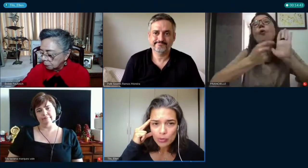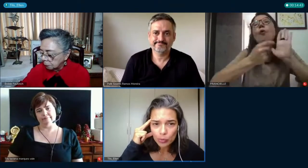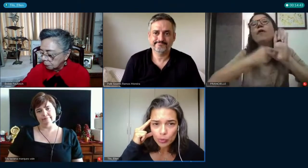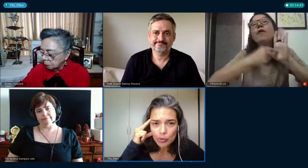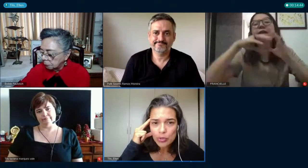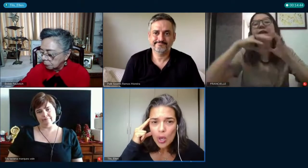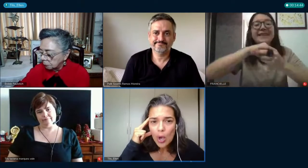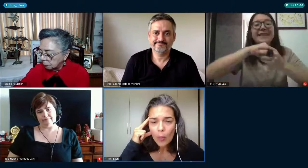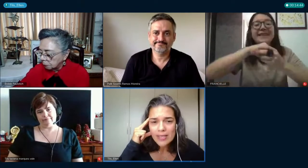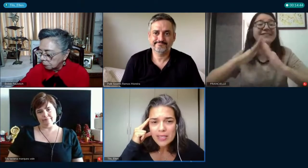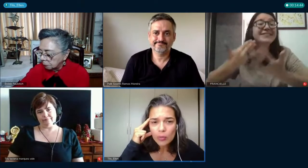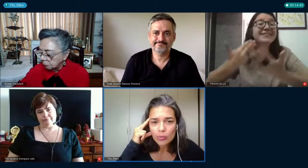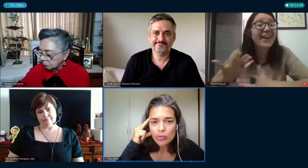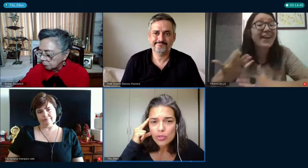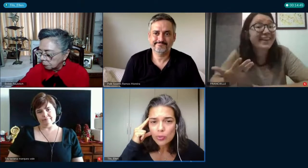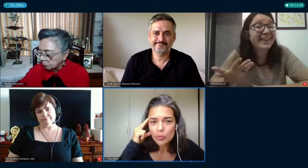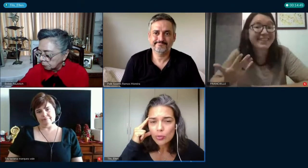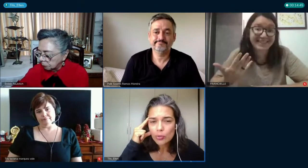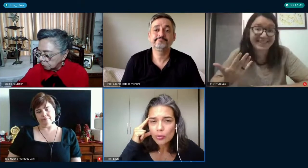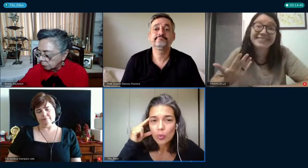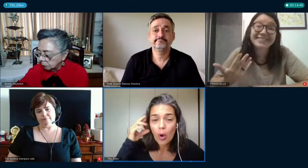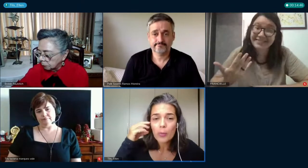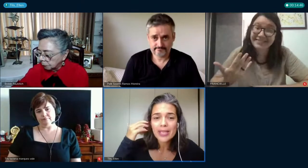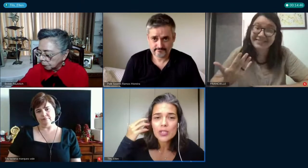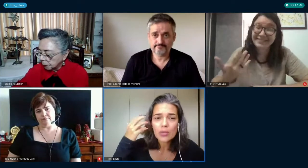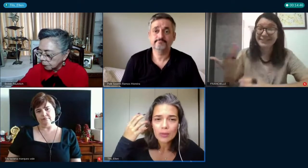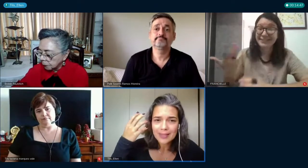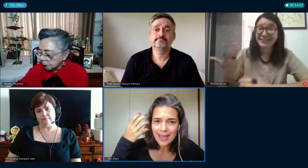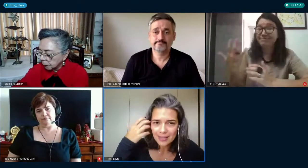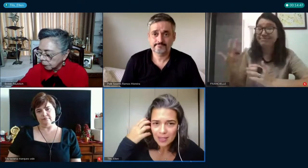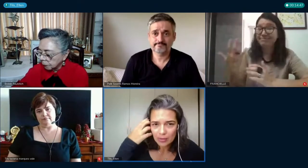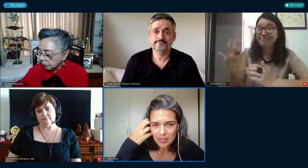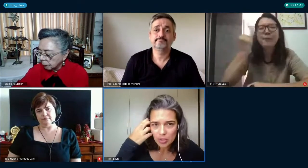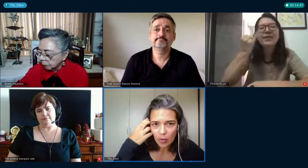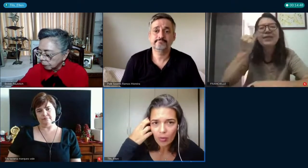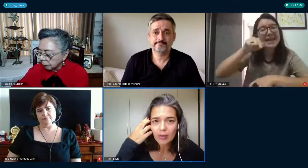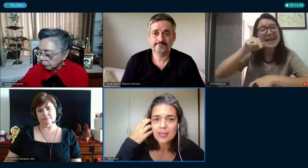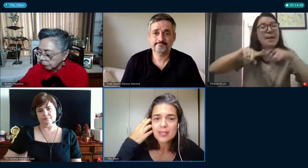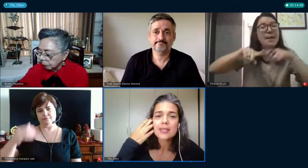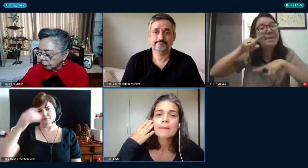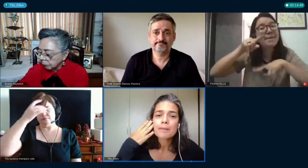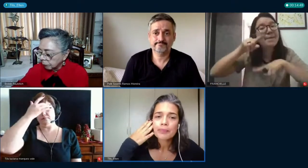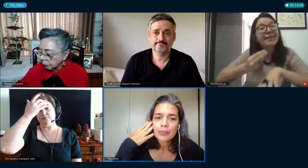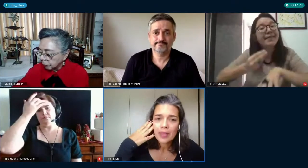ensinado para os surdos, quais são como que isso acontece dentro das